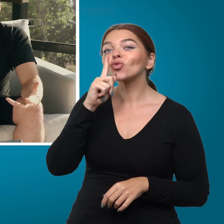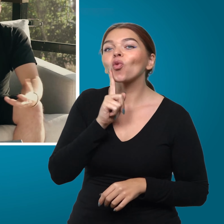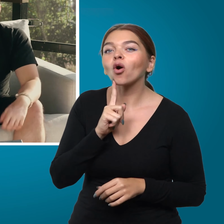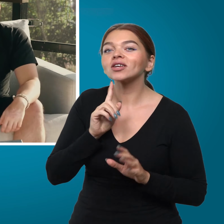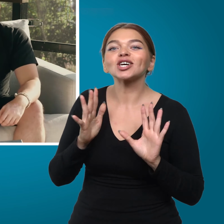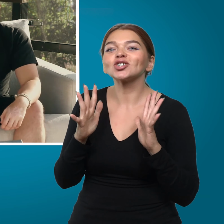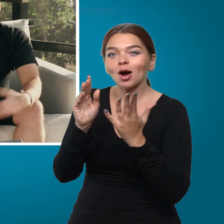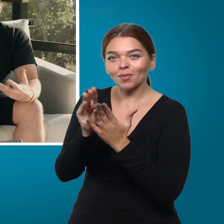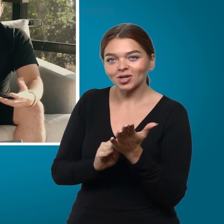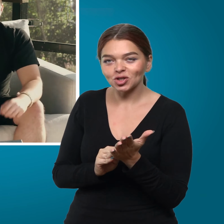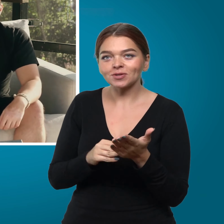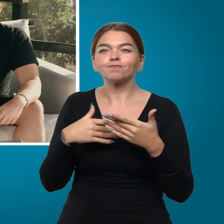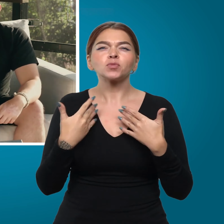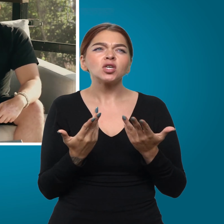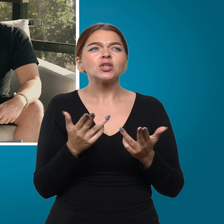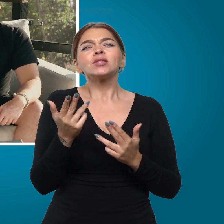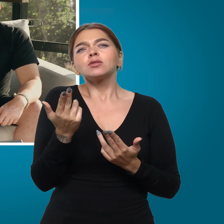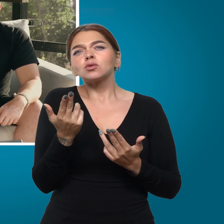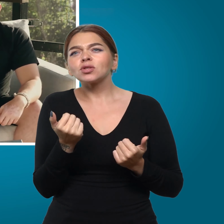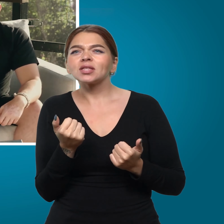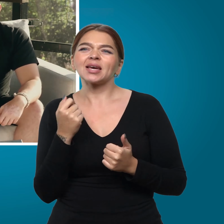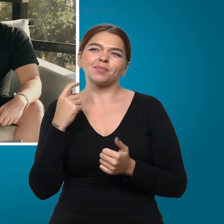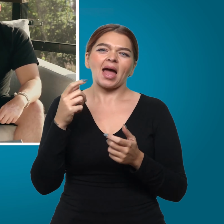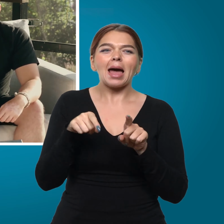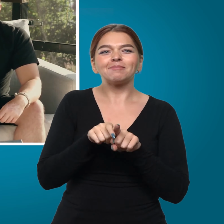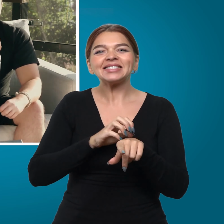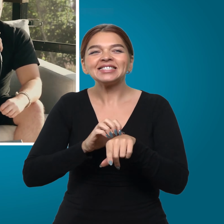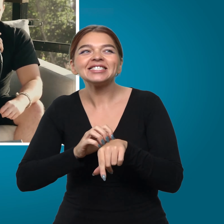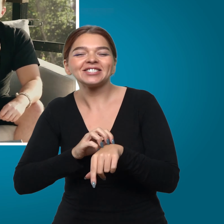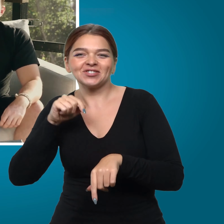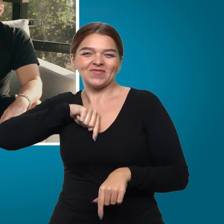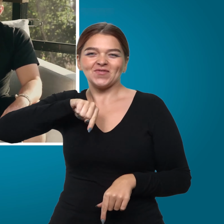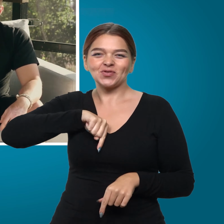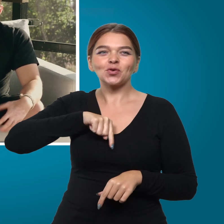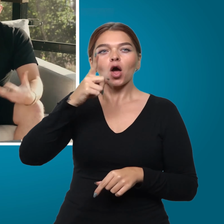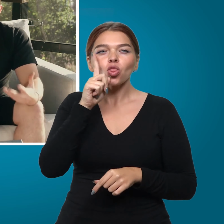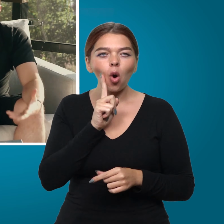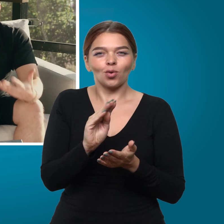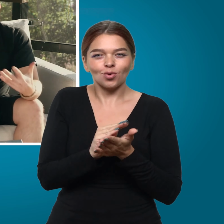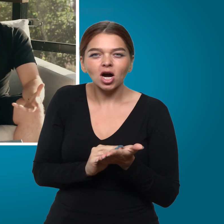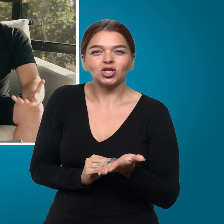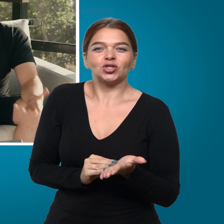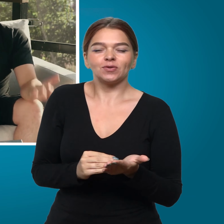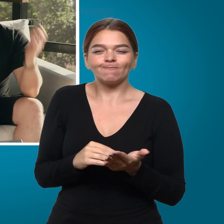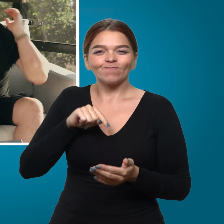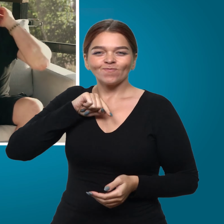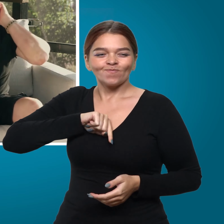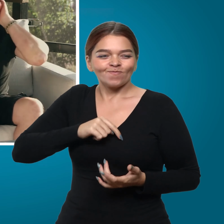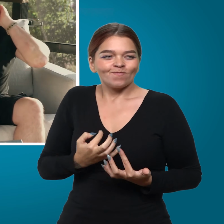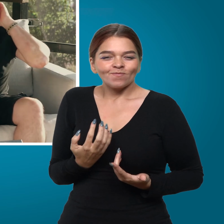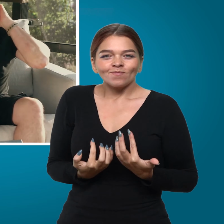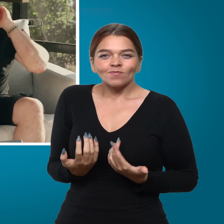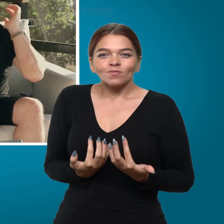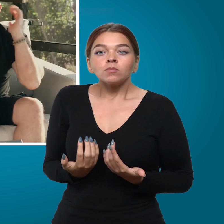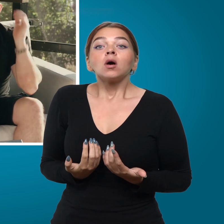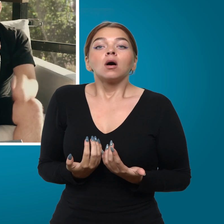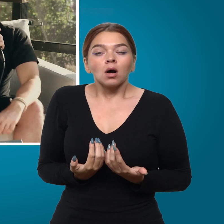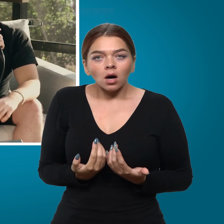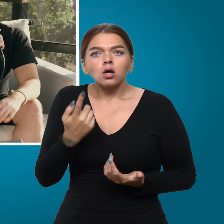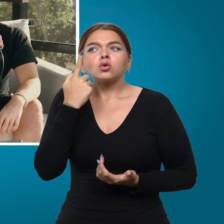didelį. Didesnį. Pirmiausia, ne tema, bet noras parašyti kažką didelio. Okay. Atėjo toksai, kažkur kažkas pradėjo nežiūrėti, kad